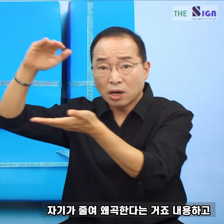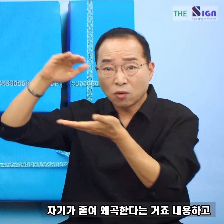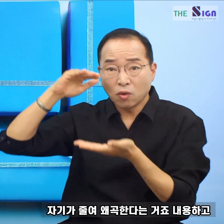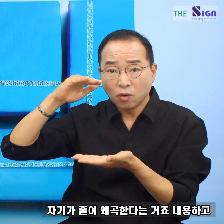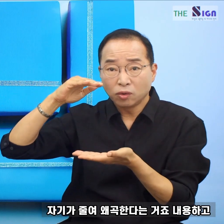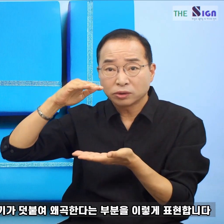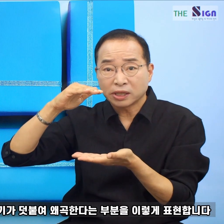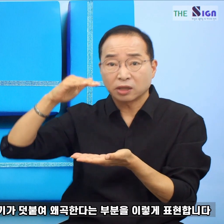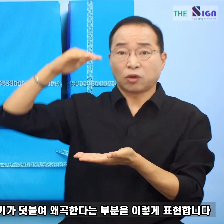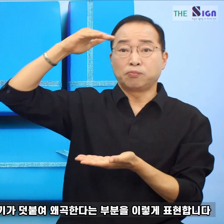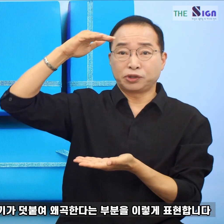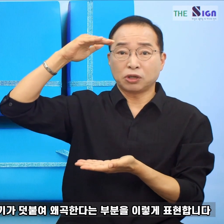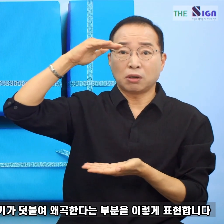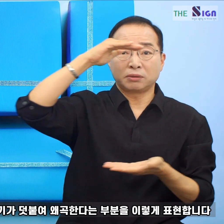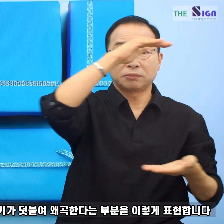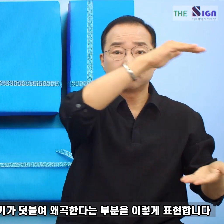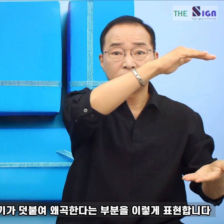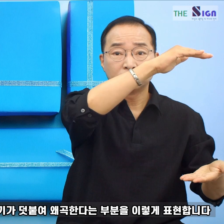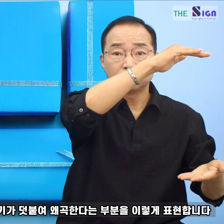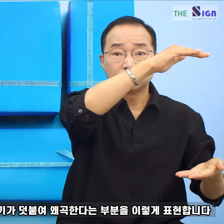내용하고 자기가 덧붙여.